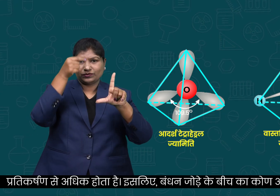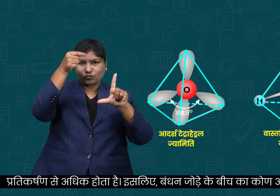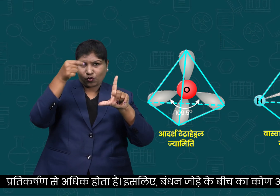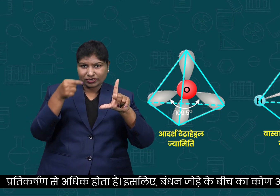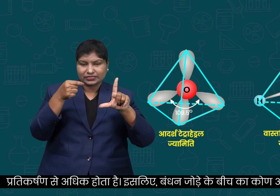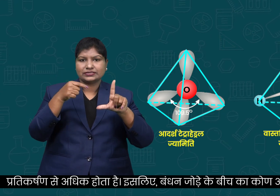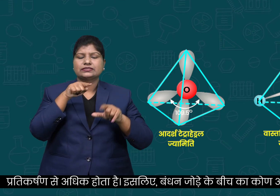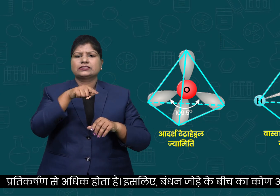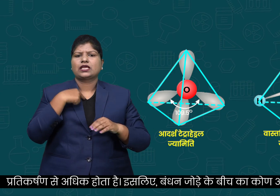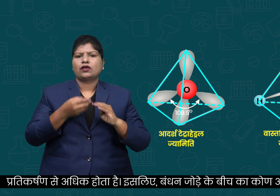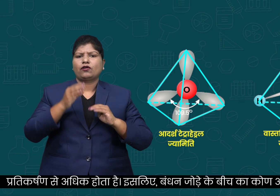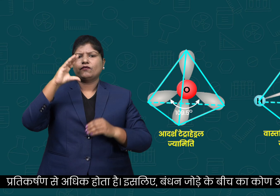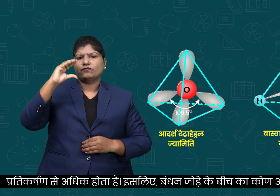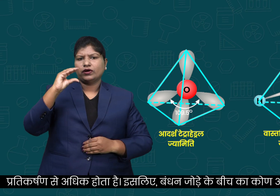हो जाता है।